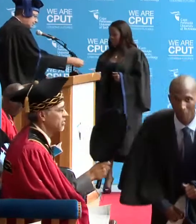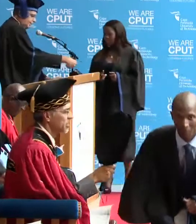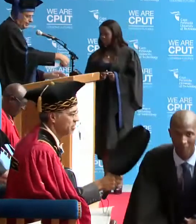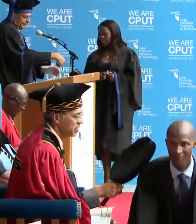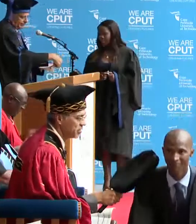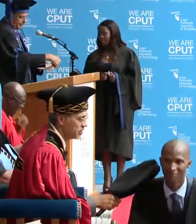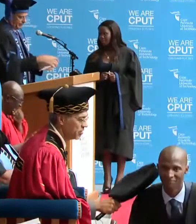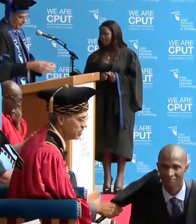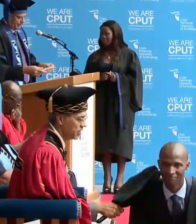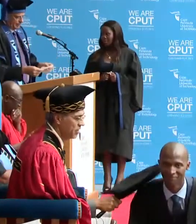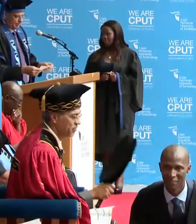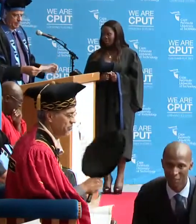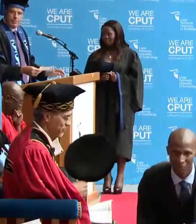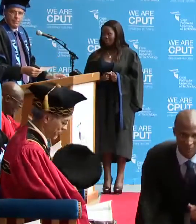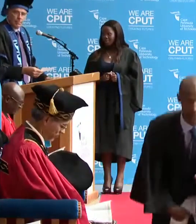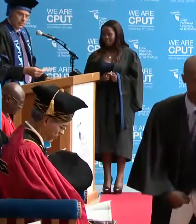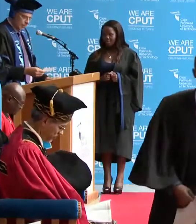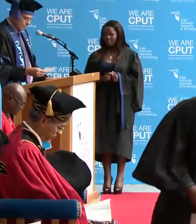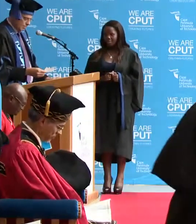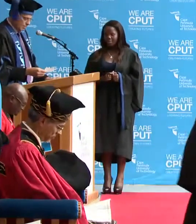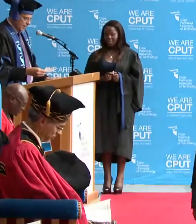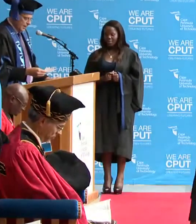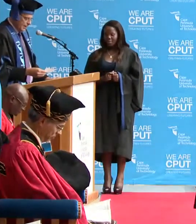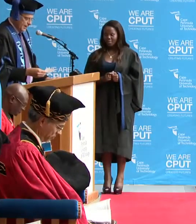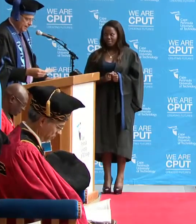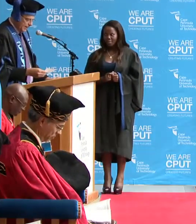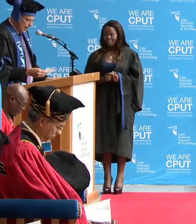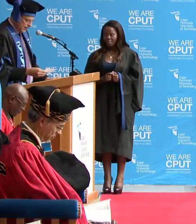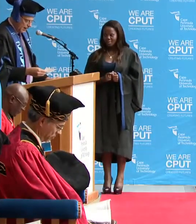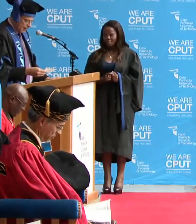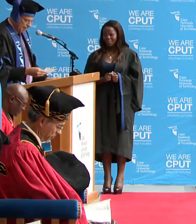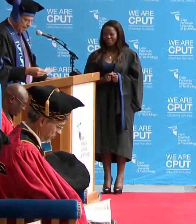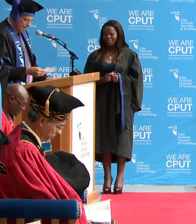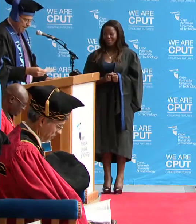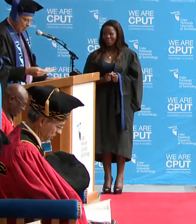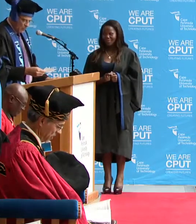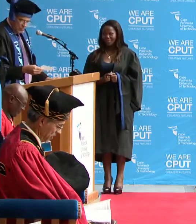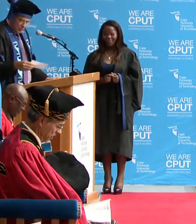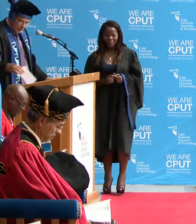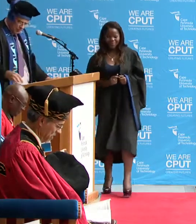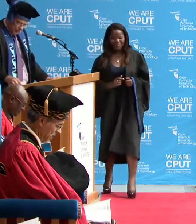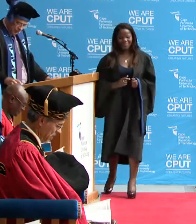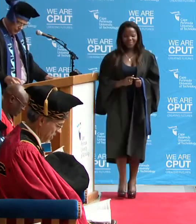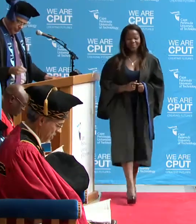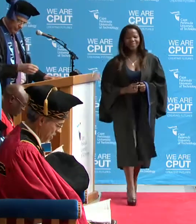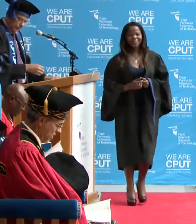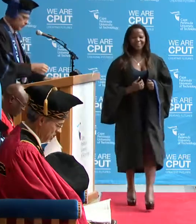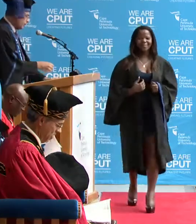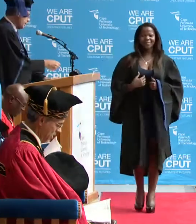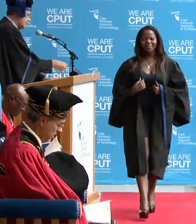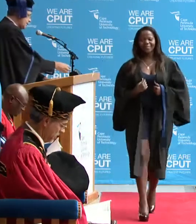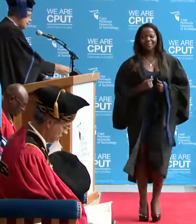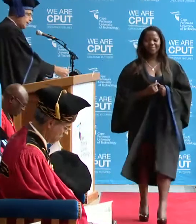Zamagaga Mampofu.